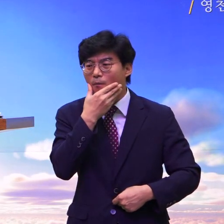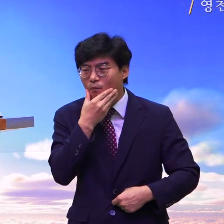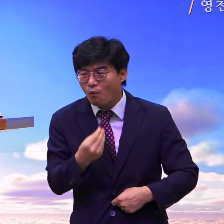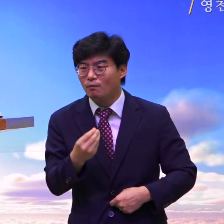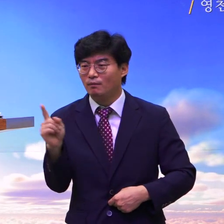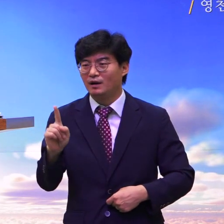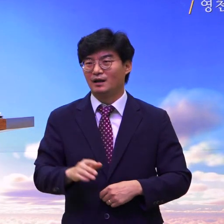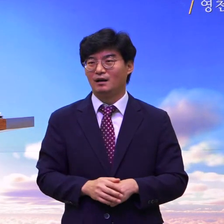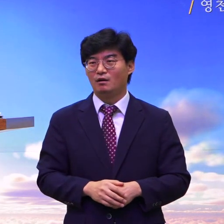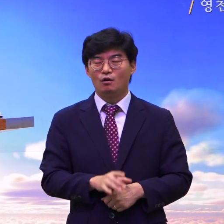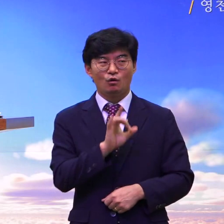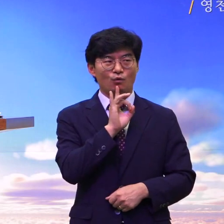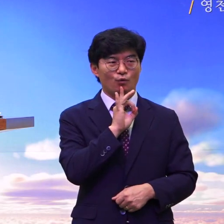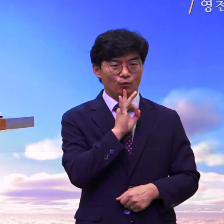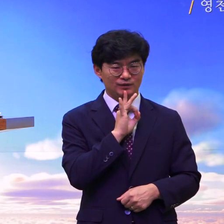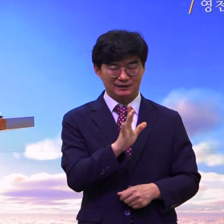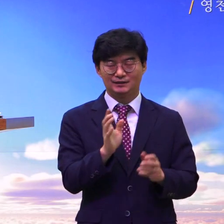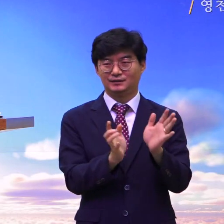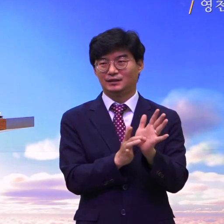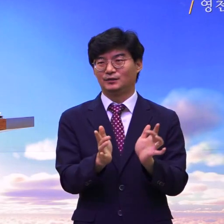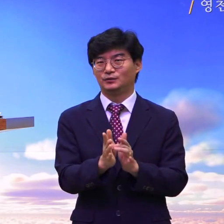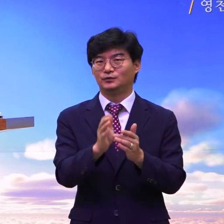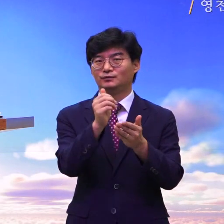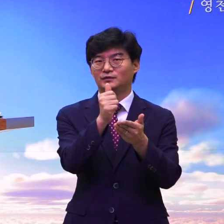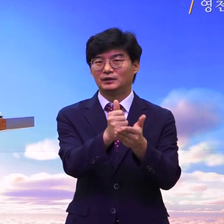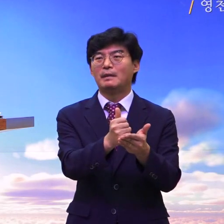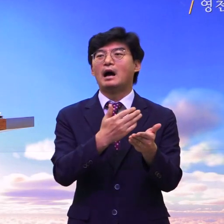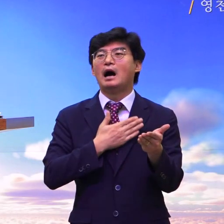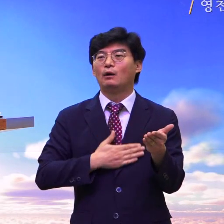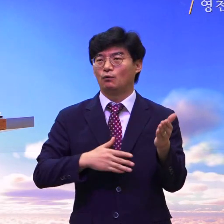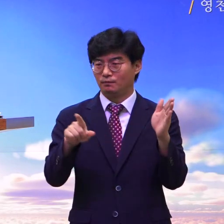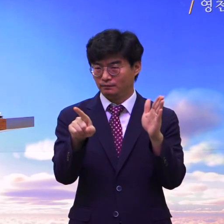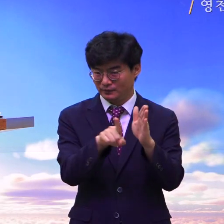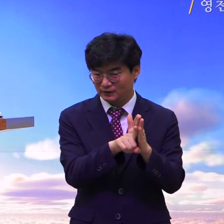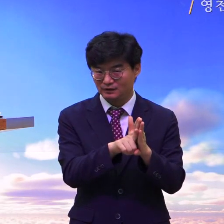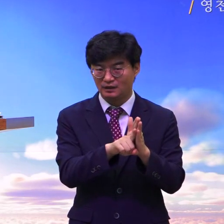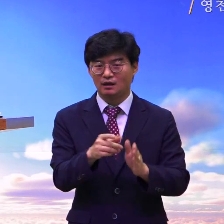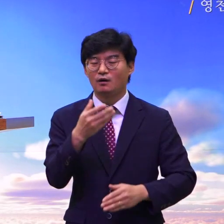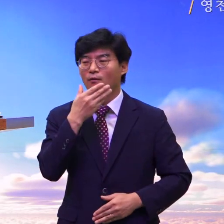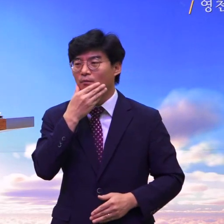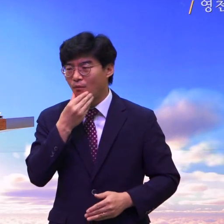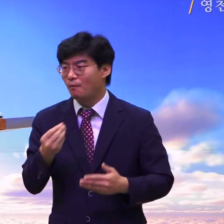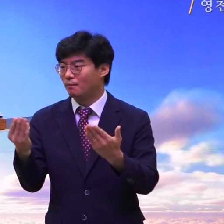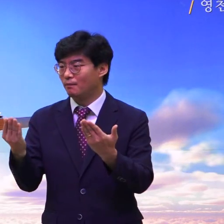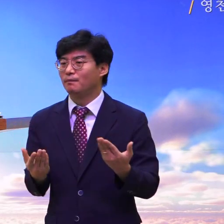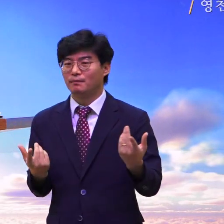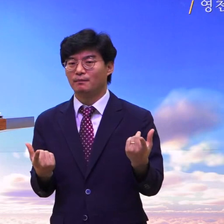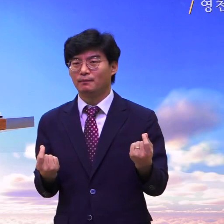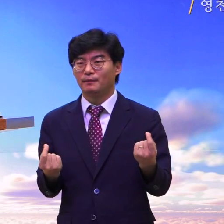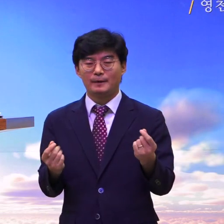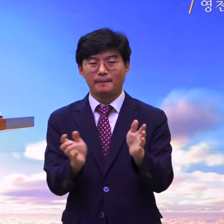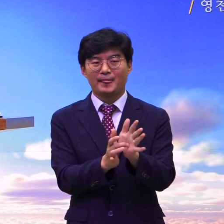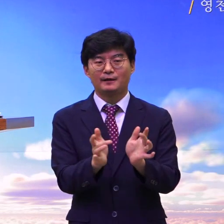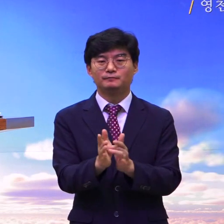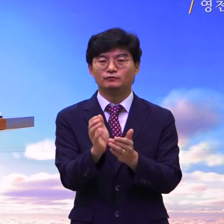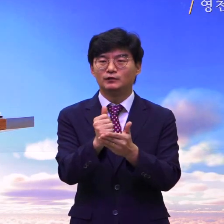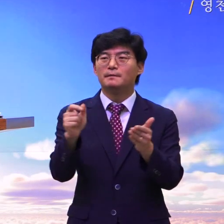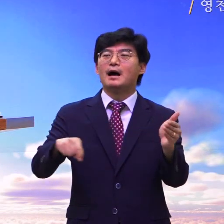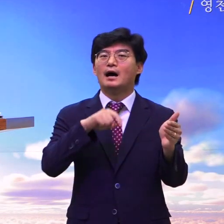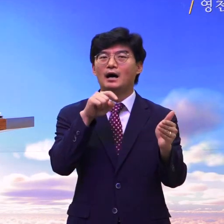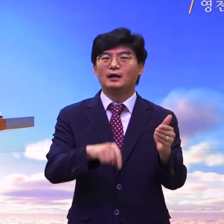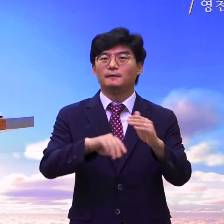분이십니다. 오직 예수님입니다. 하나님 안에, 예수 그리스도 안에 모든 복이 있고 그